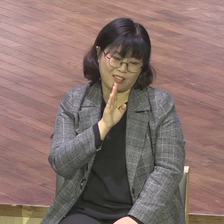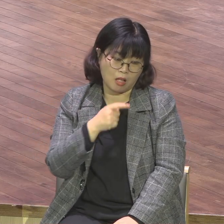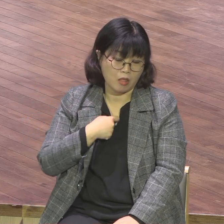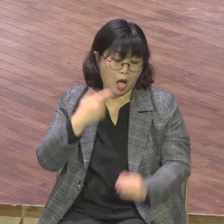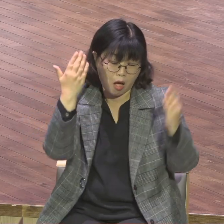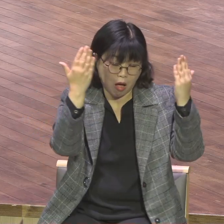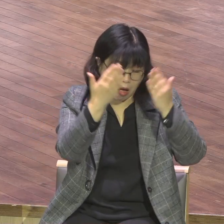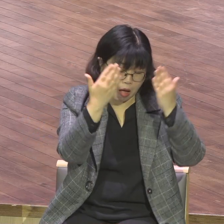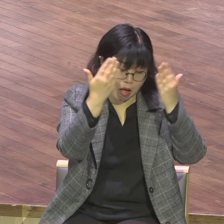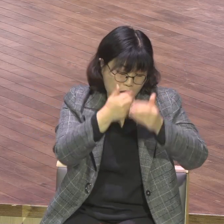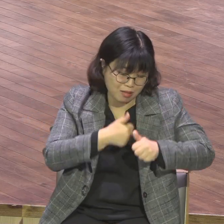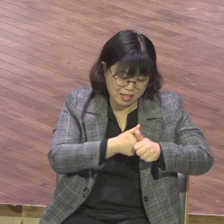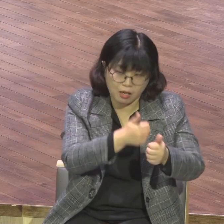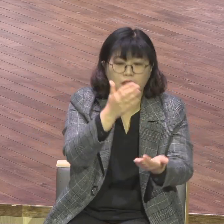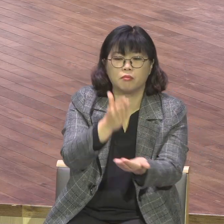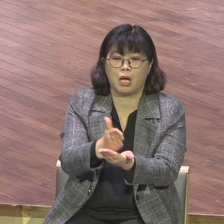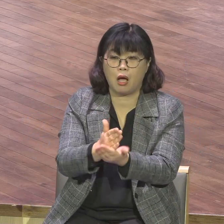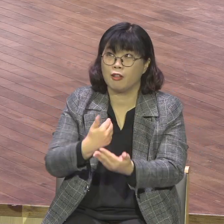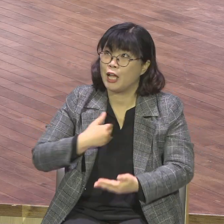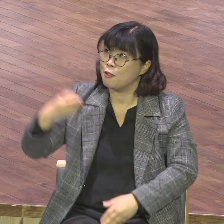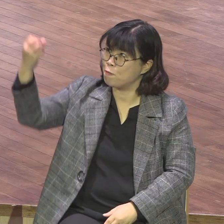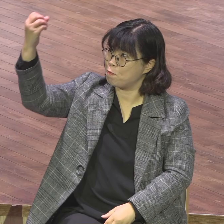마세요. 여러분 빛의 자녀라고.